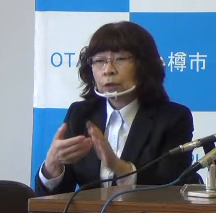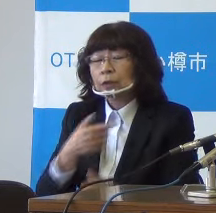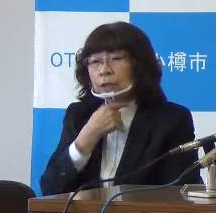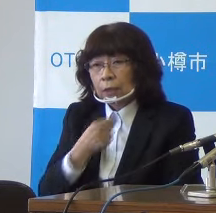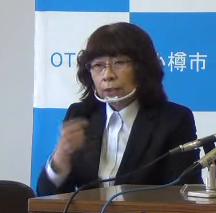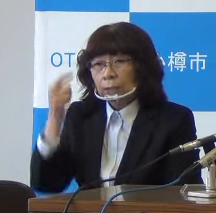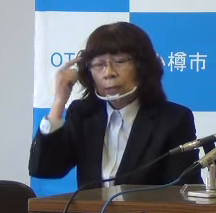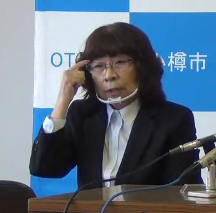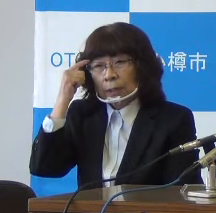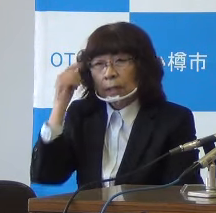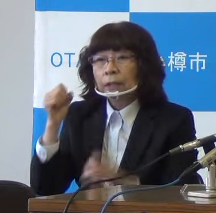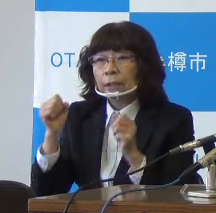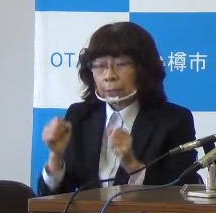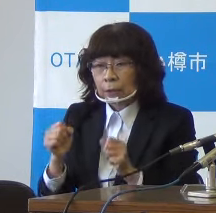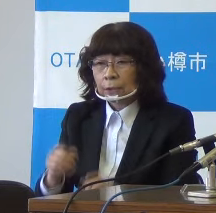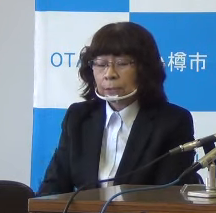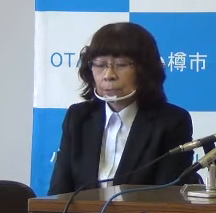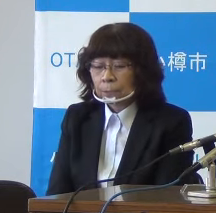えております。